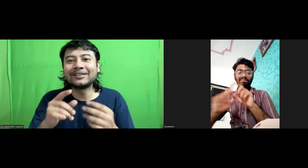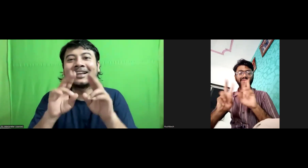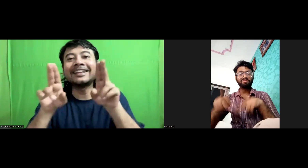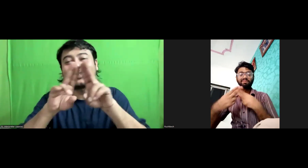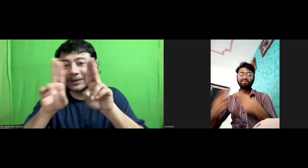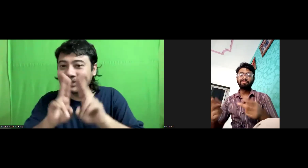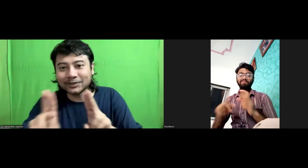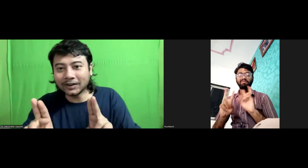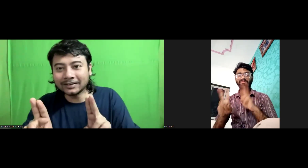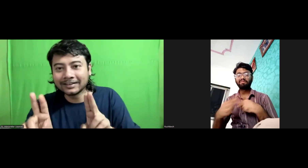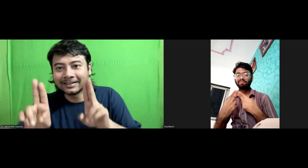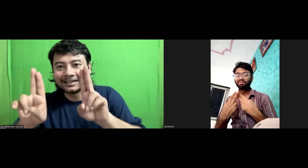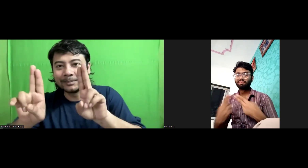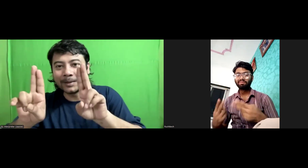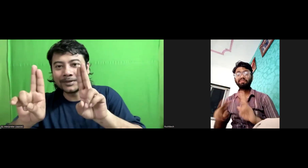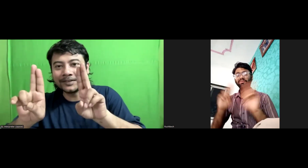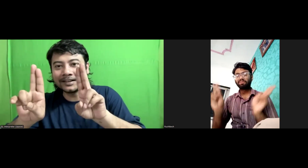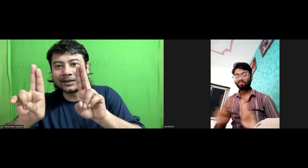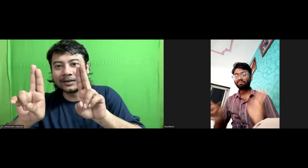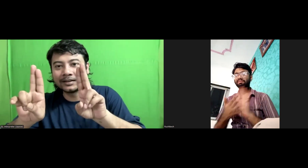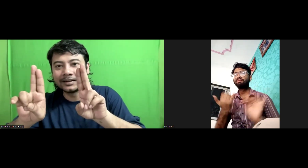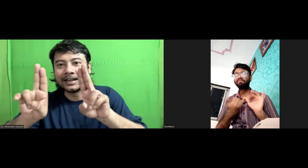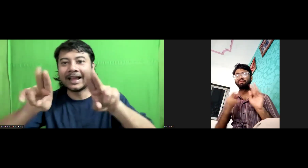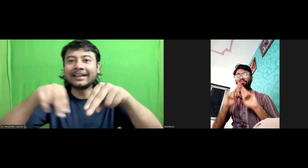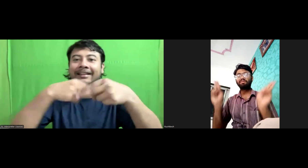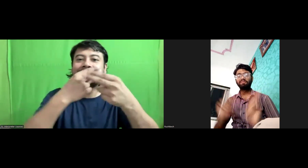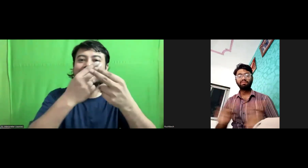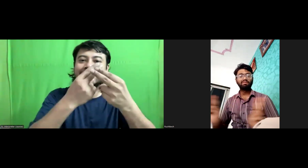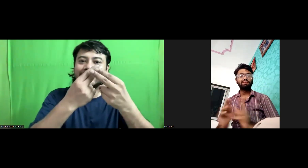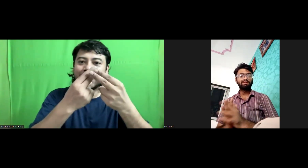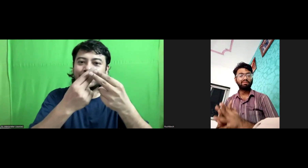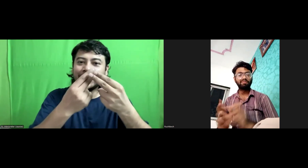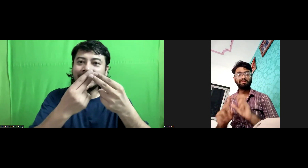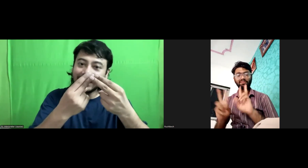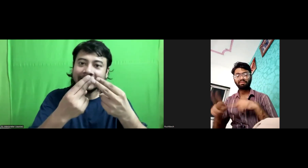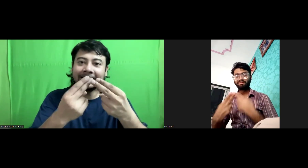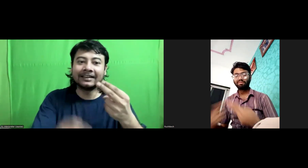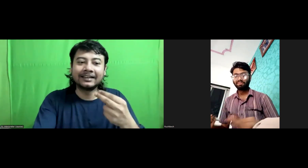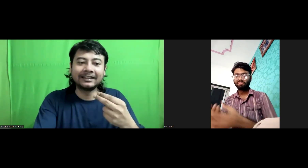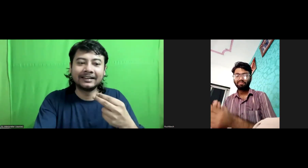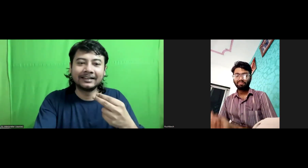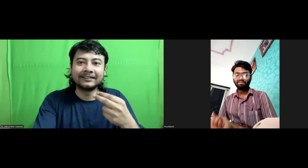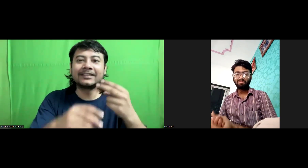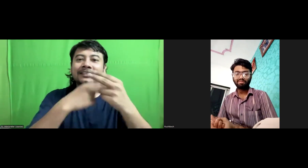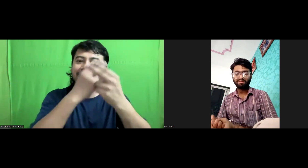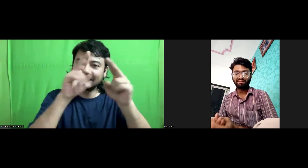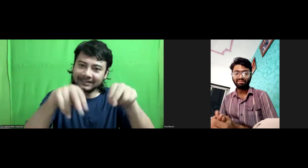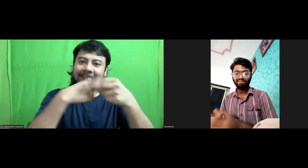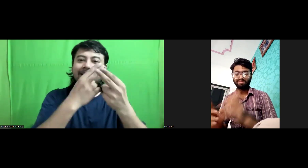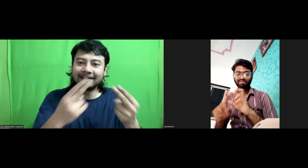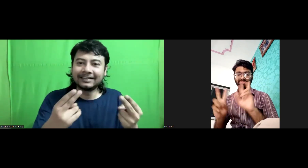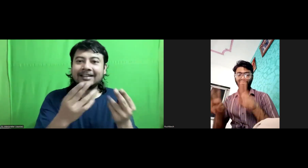हाँ आई वॉज साइनिंग इट्स बिकॉज इस्कॉन द पाम्स आर फेसिंग आउट एंड इट्स पाम्स फेसिंग इन विच